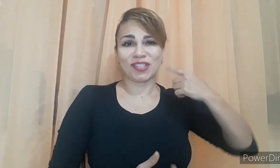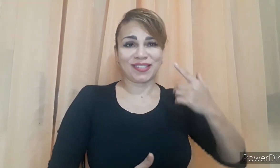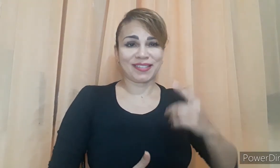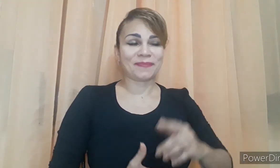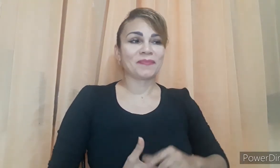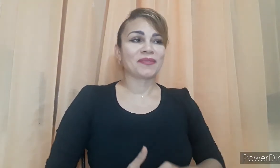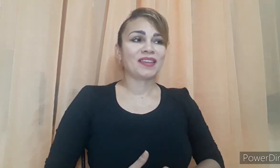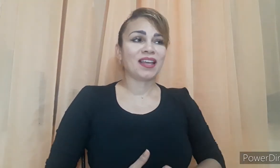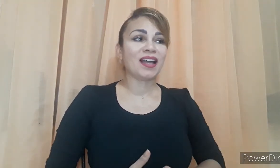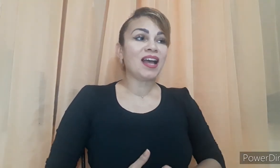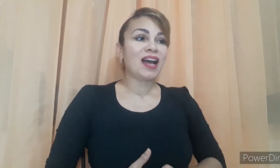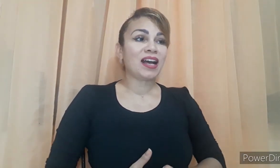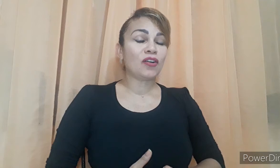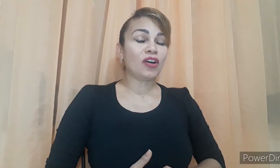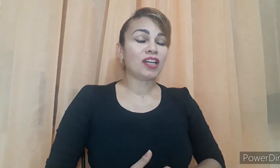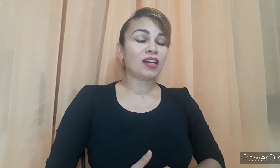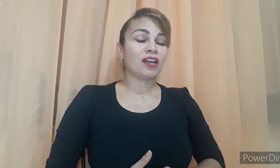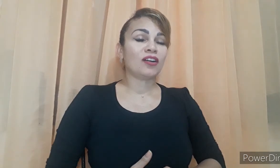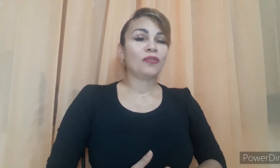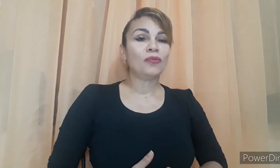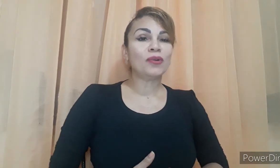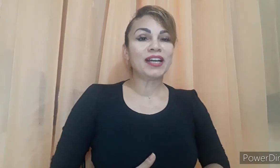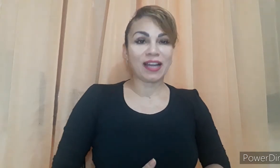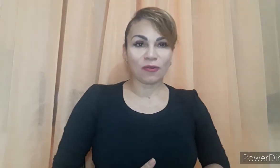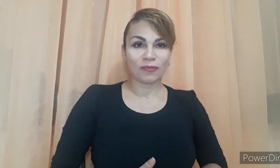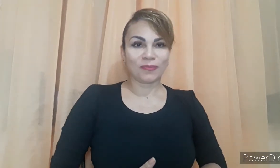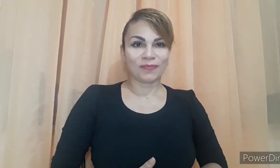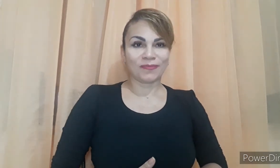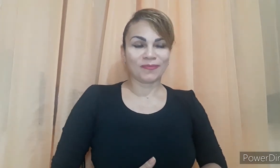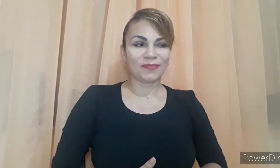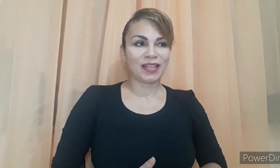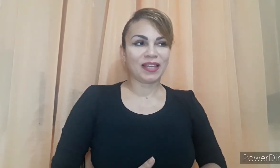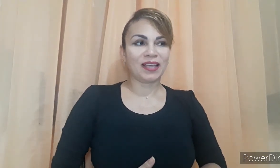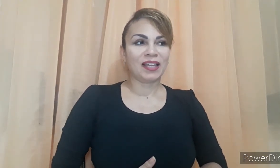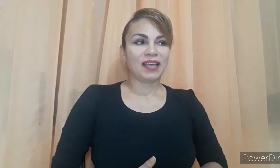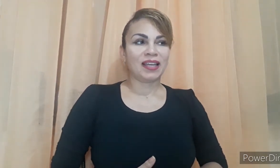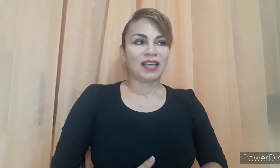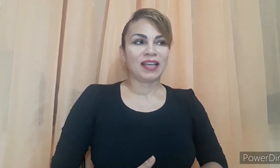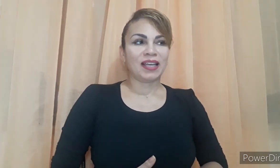sujas, né? Agora o grau, né?